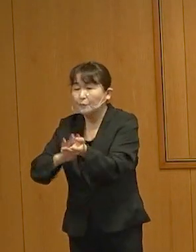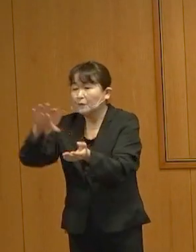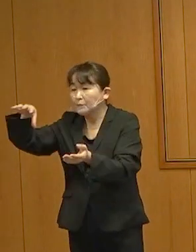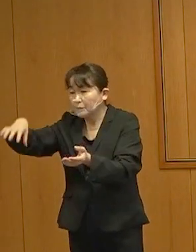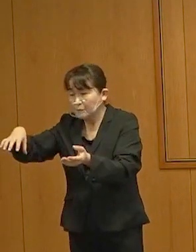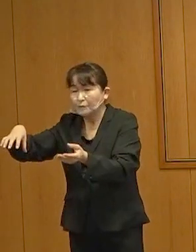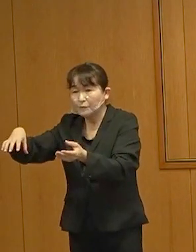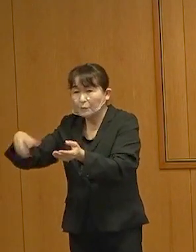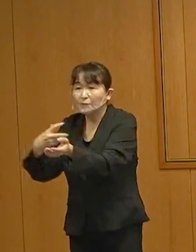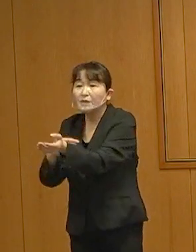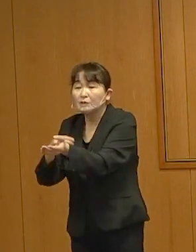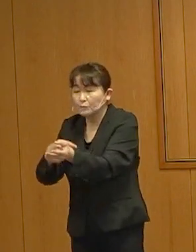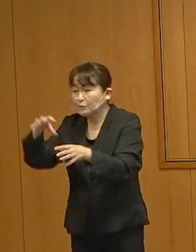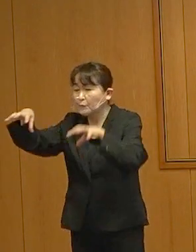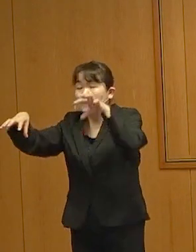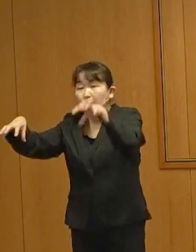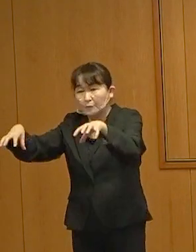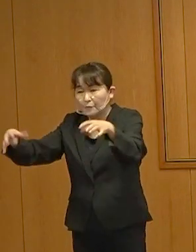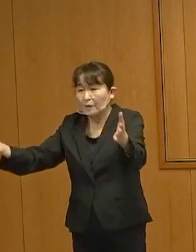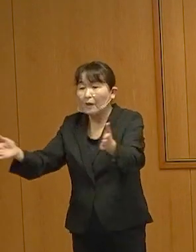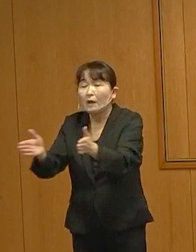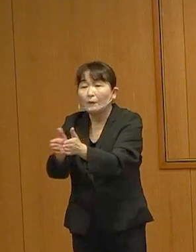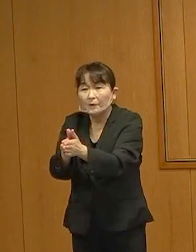せた数でよろしいですか？で、